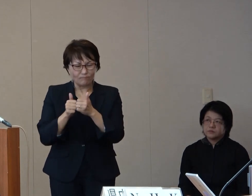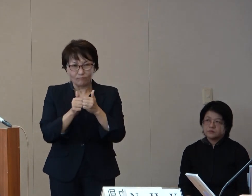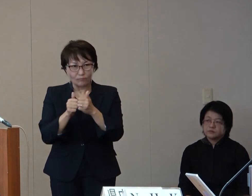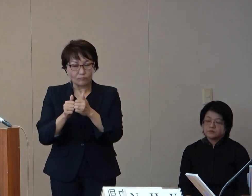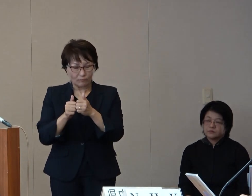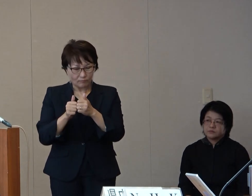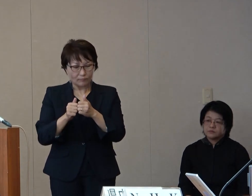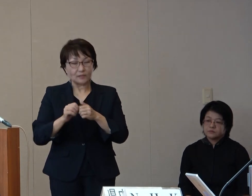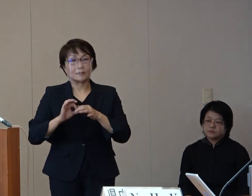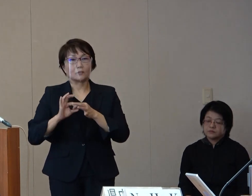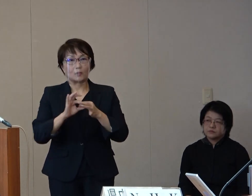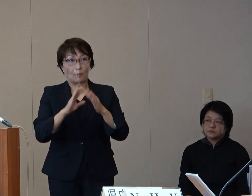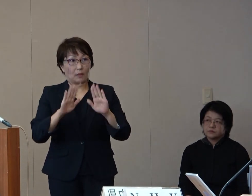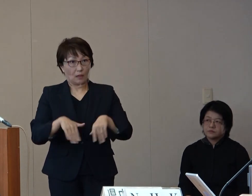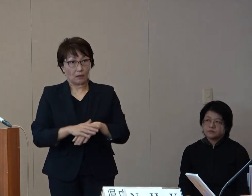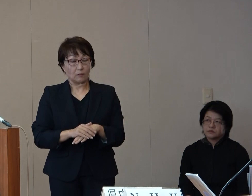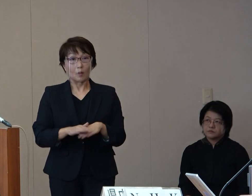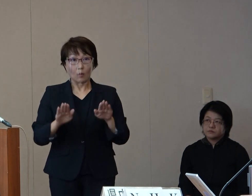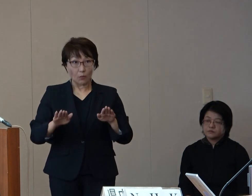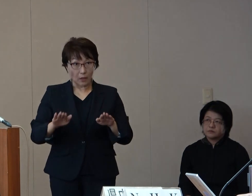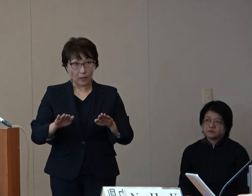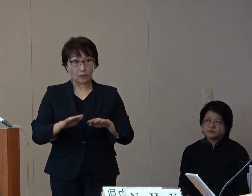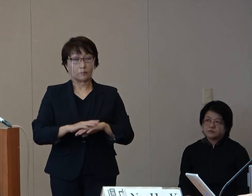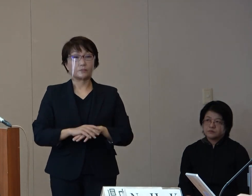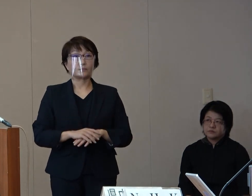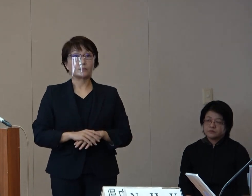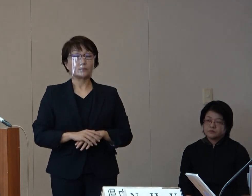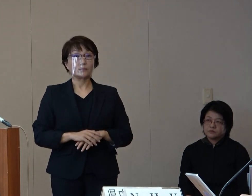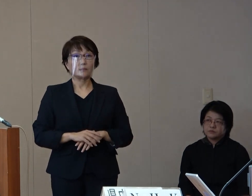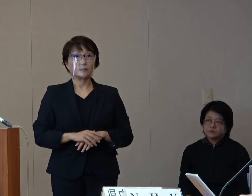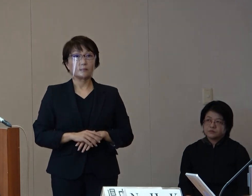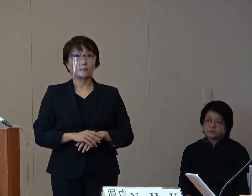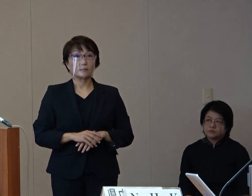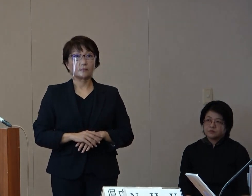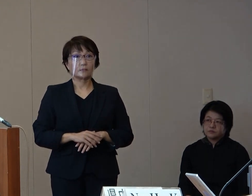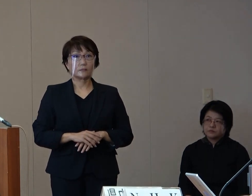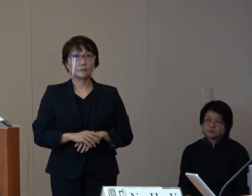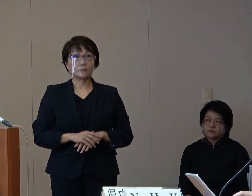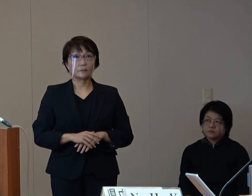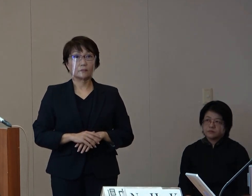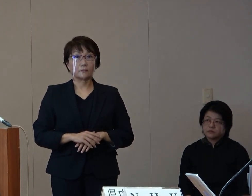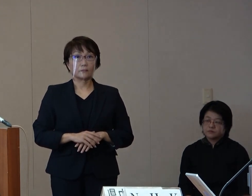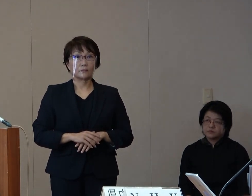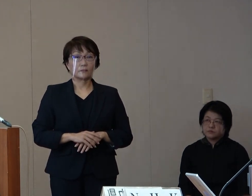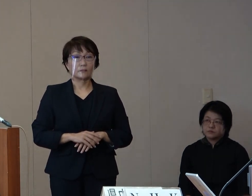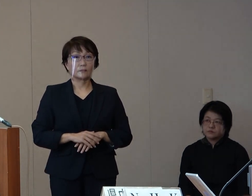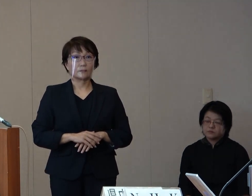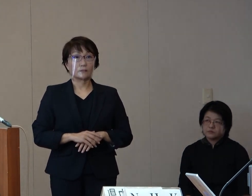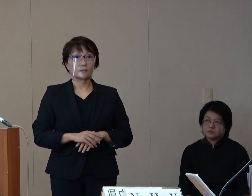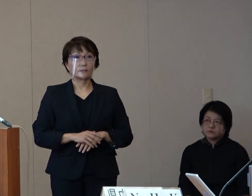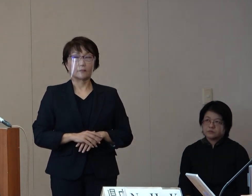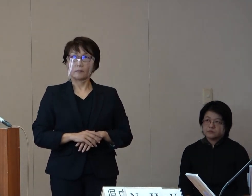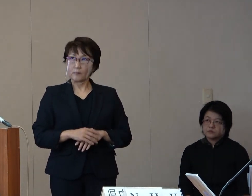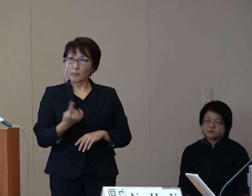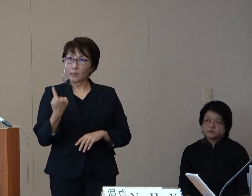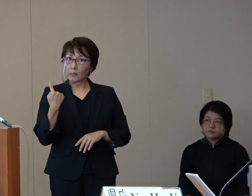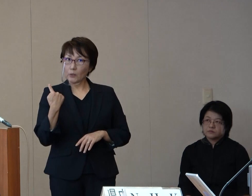tearシンパあのーhey